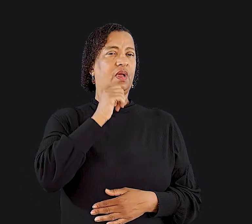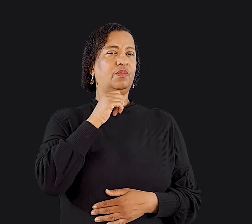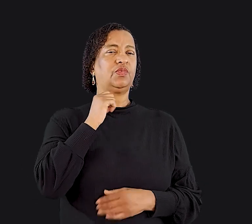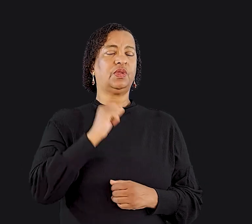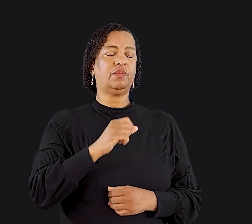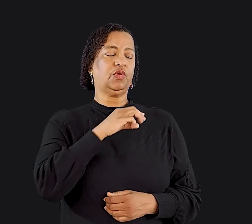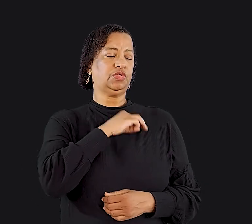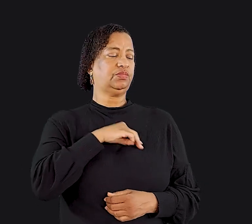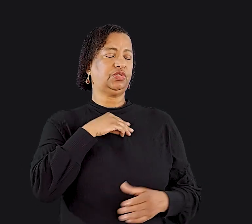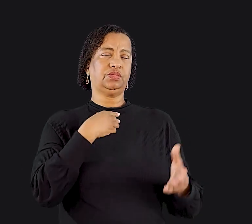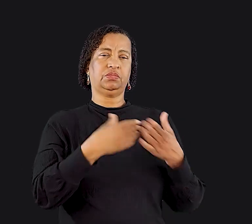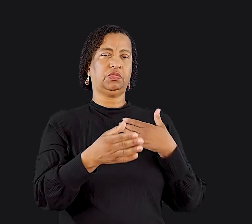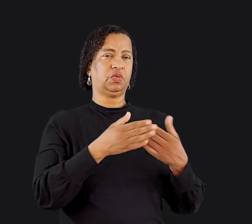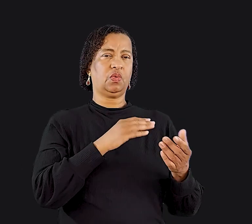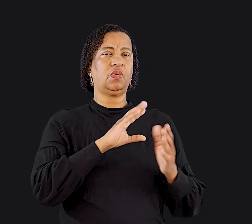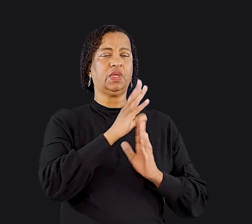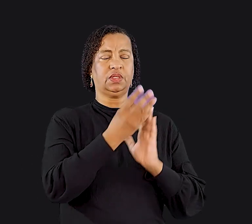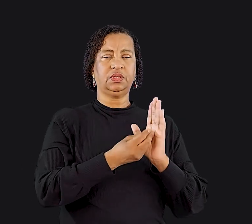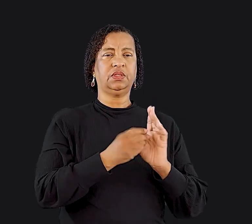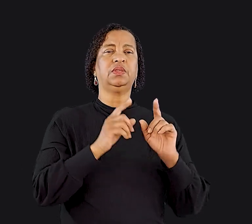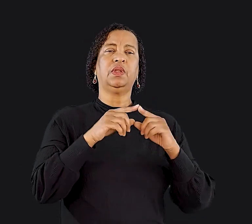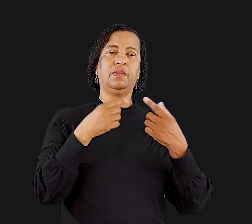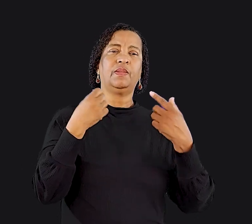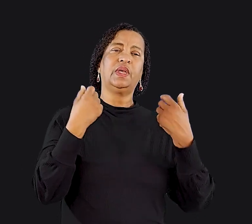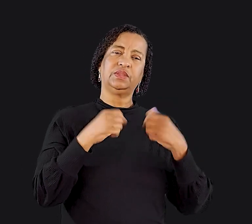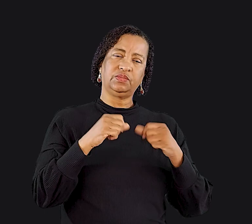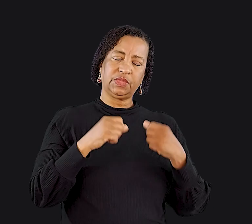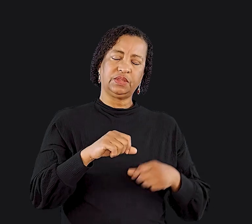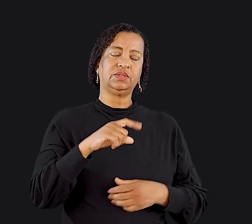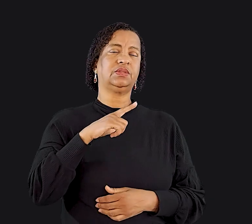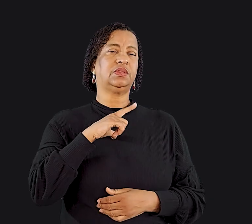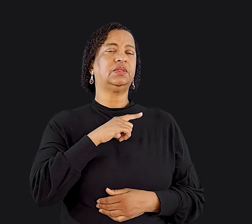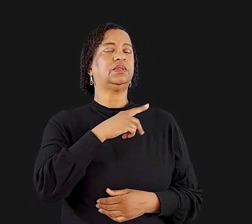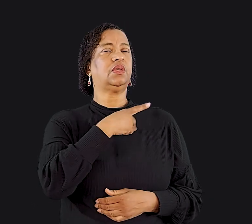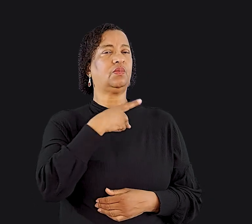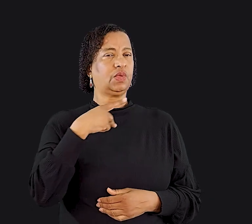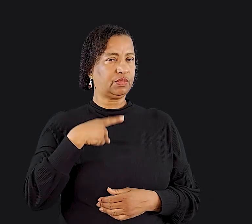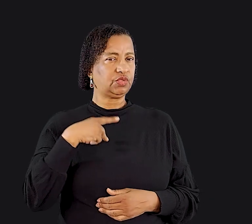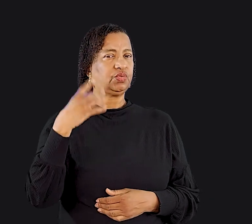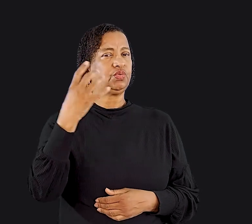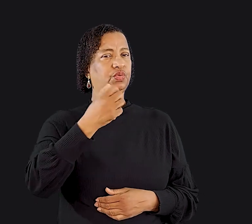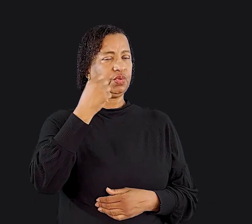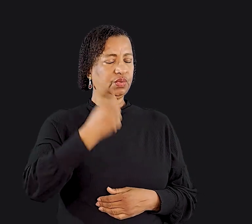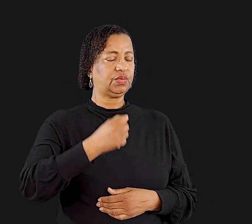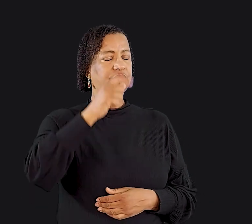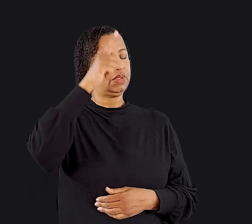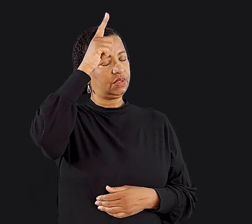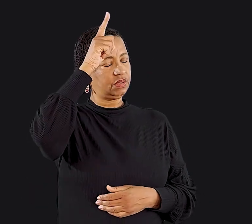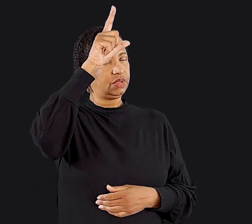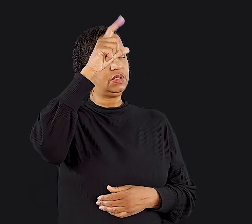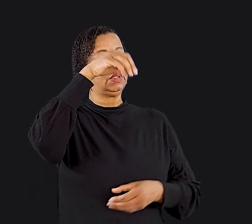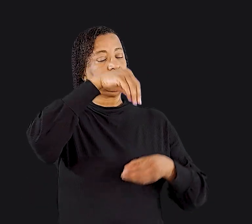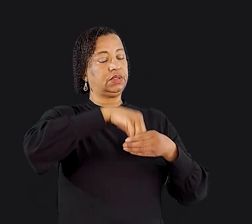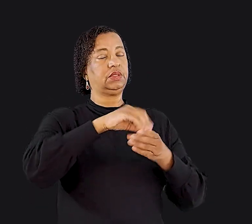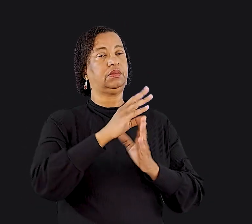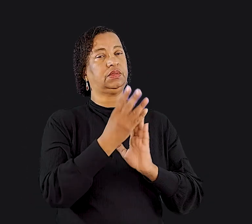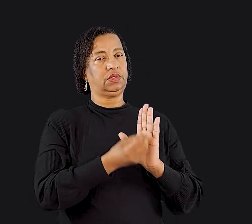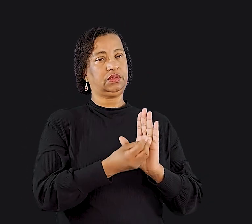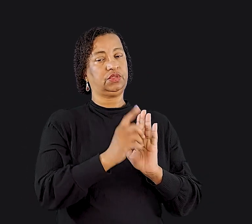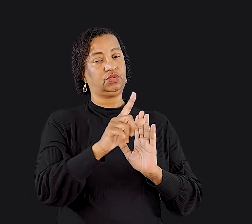exercer qualquer ministério na igreja, desde que esteja sob o pastoreio ou uma autoridade da liderança da igreja. Isso